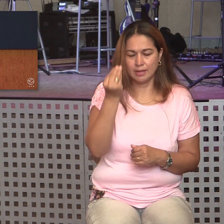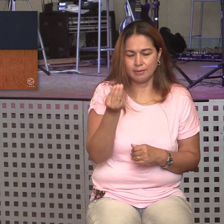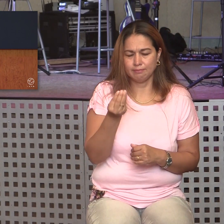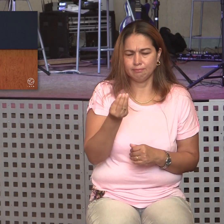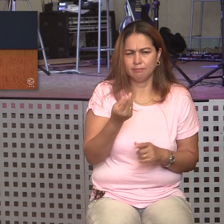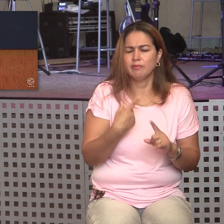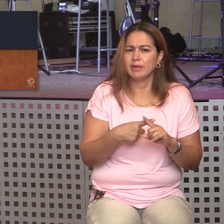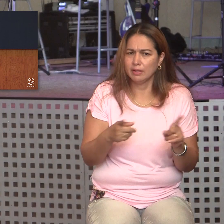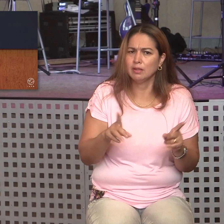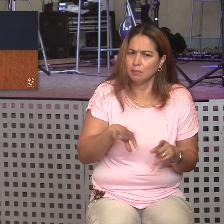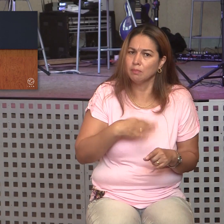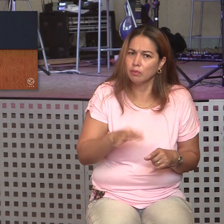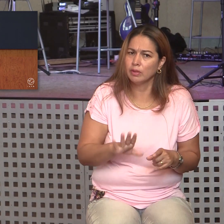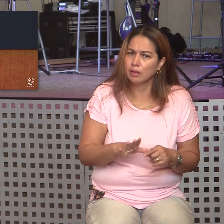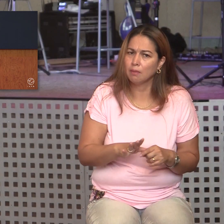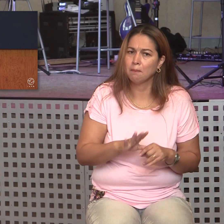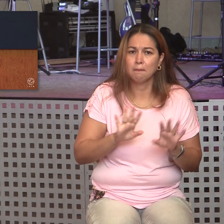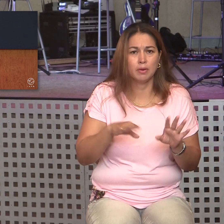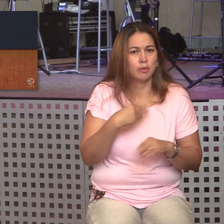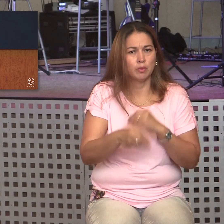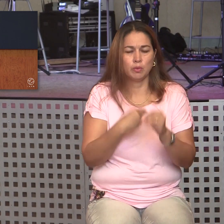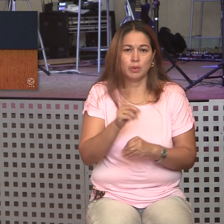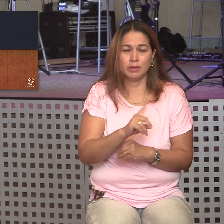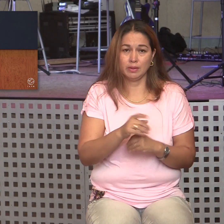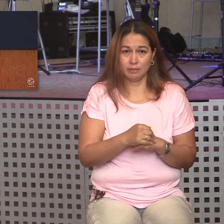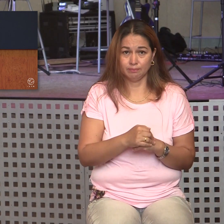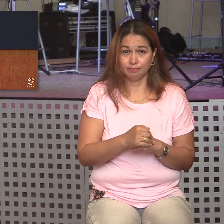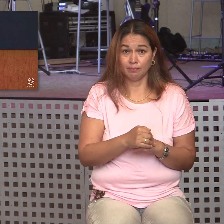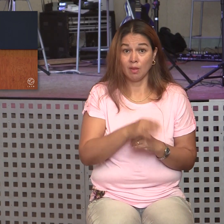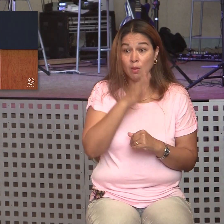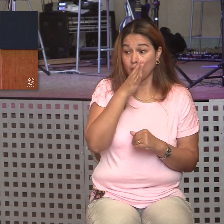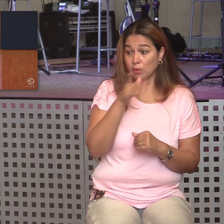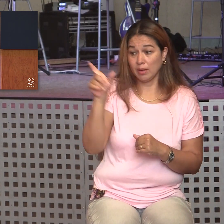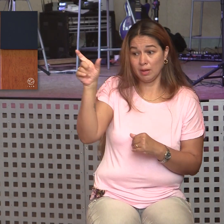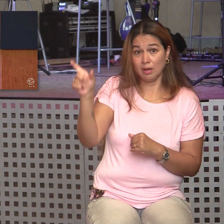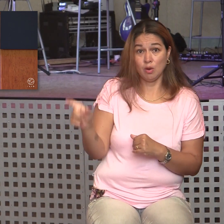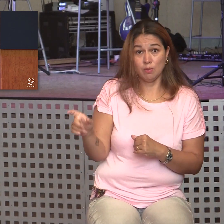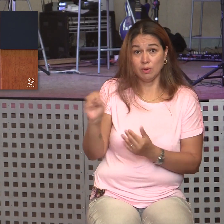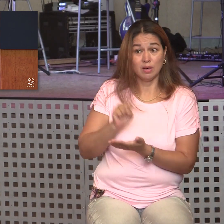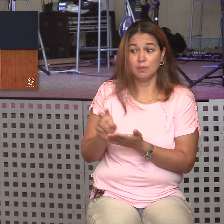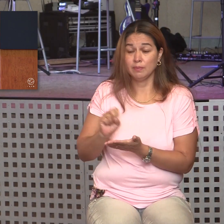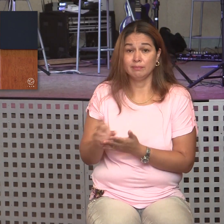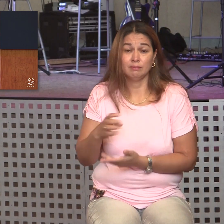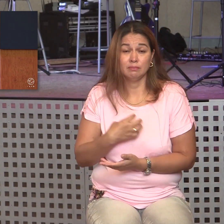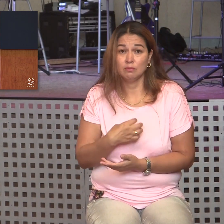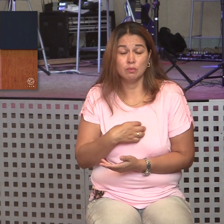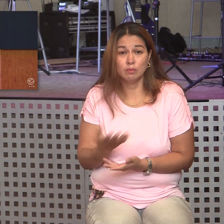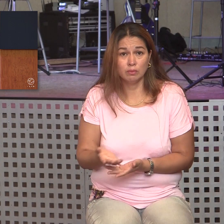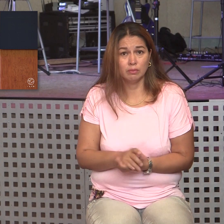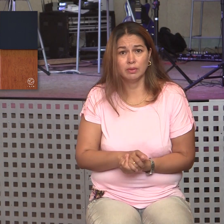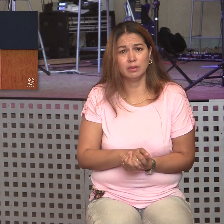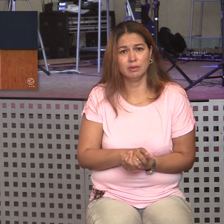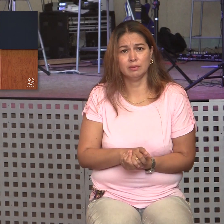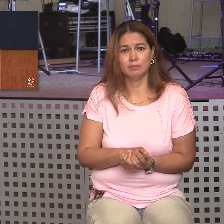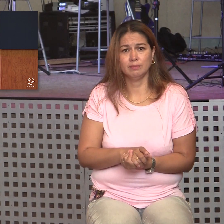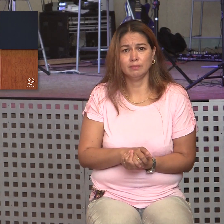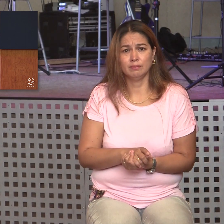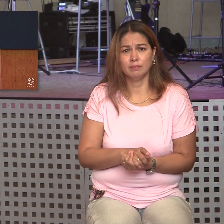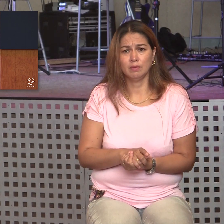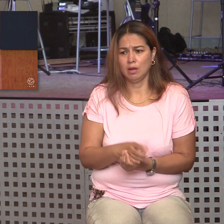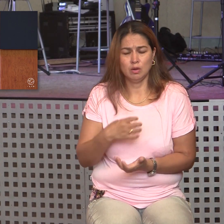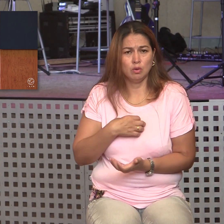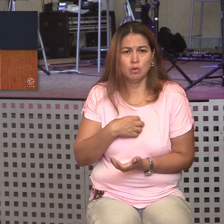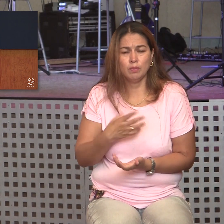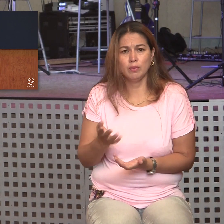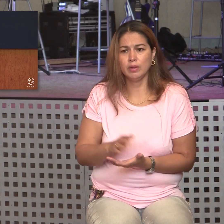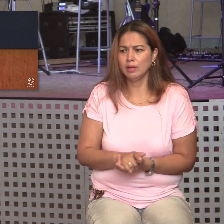no puede caminar y que es sanado, la gente se plantea ¿con